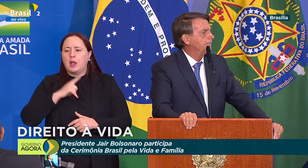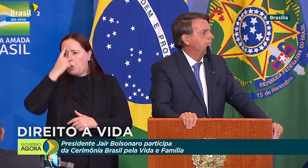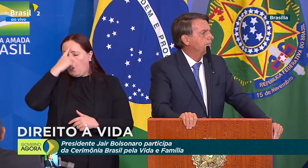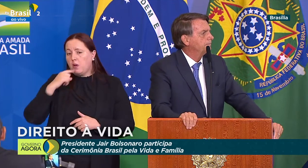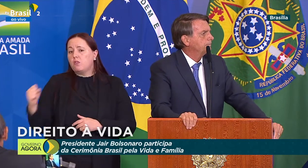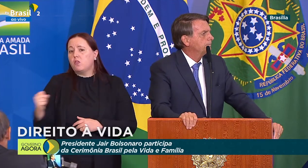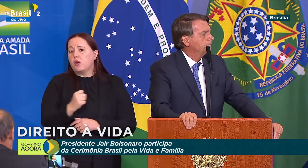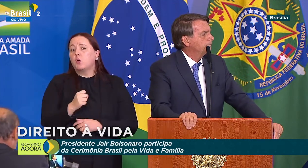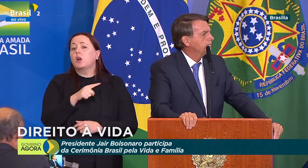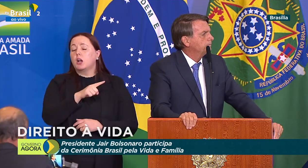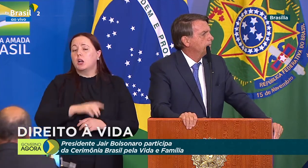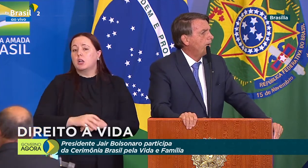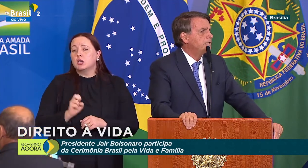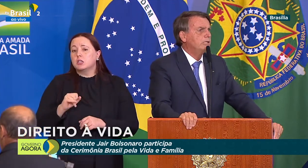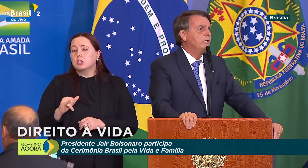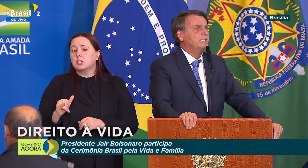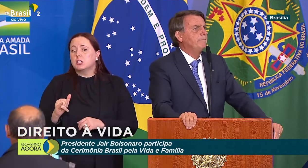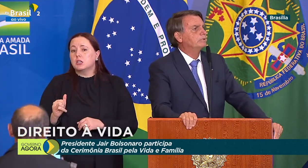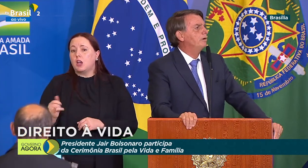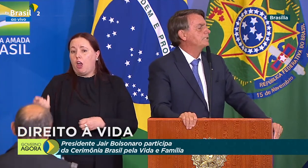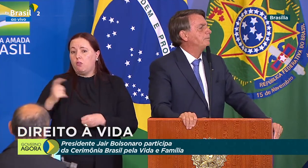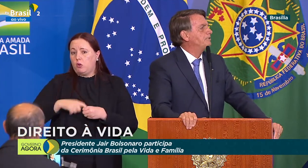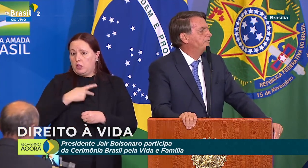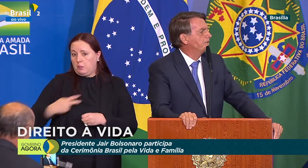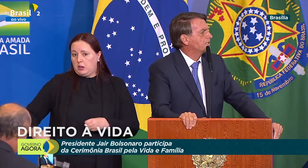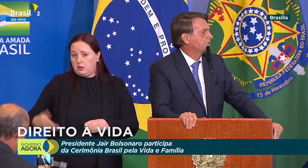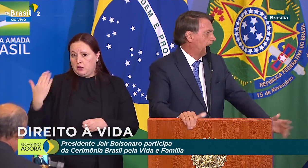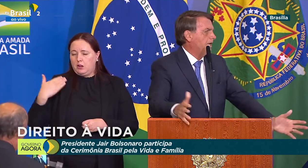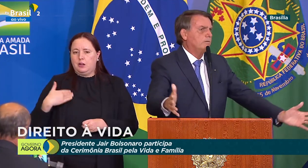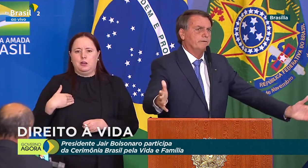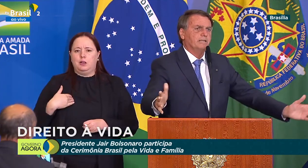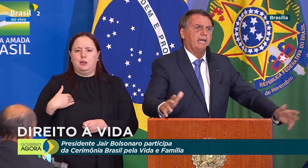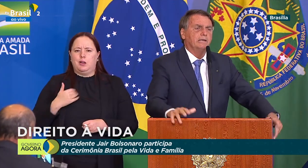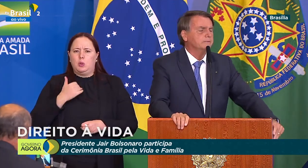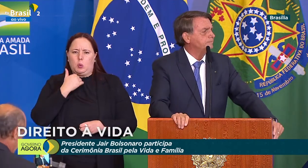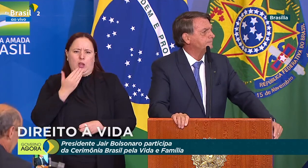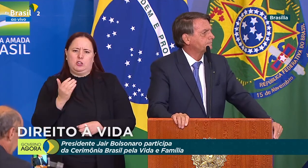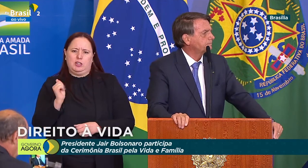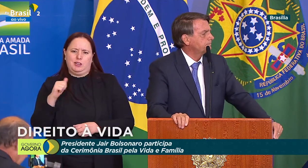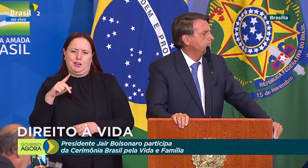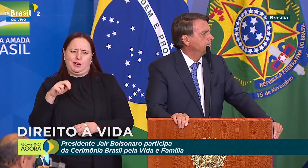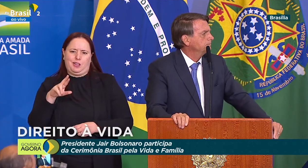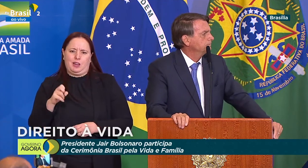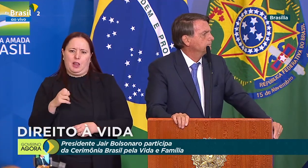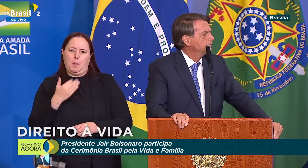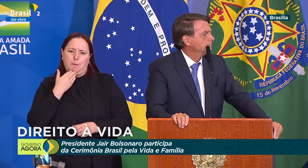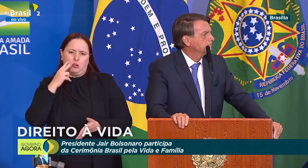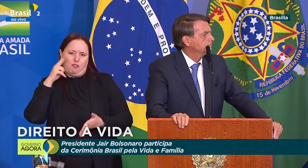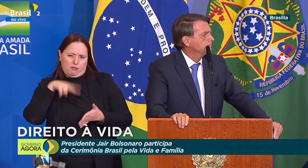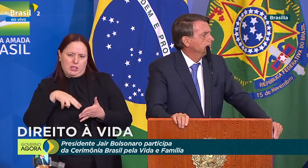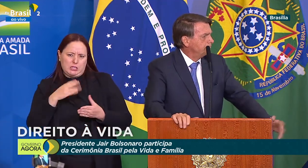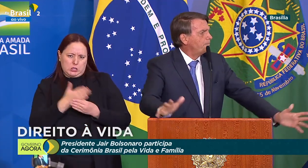perfil de gente lá e não adianta André Mendonça pedir Vista entendeu o evangélico